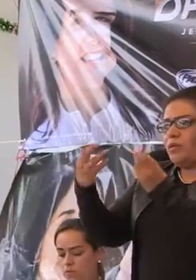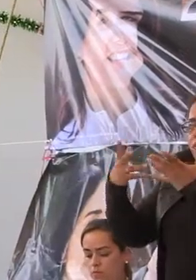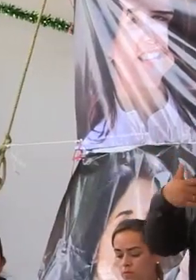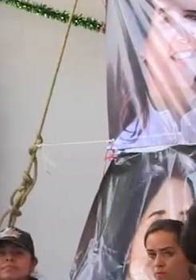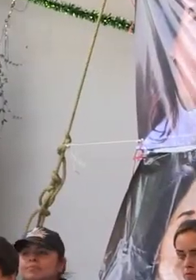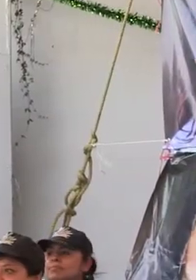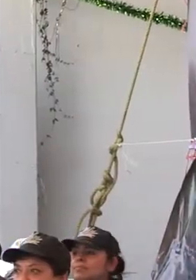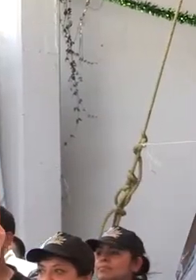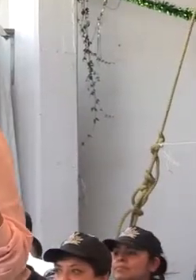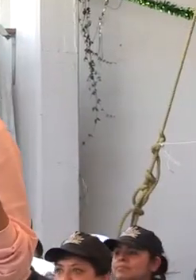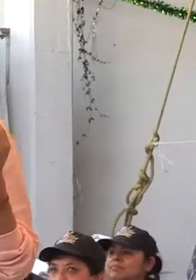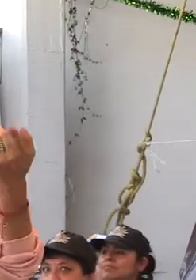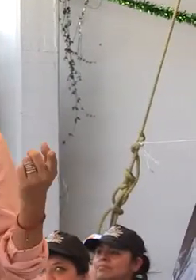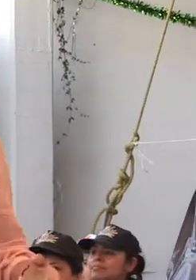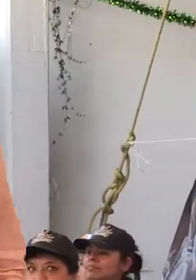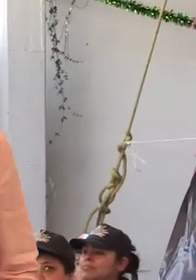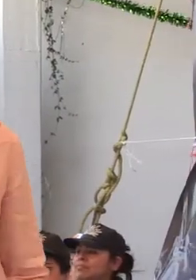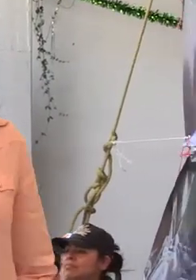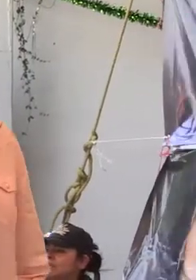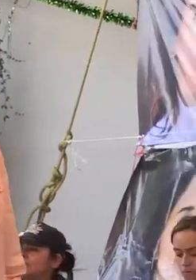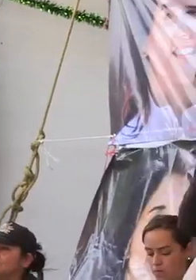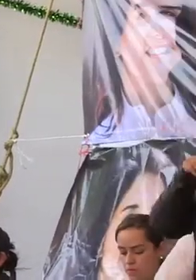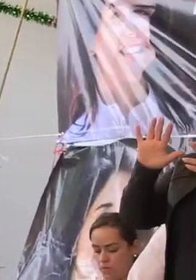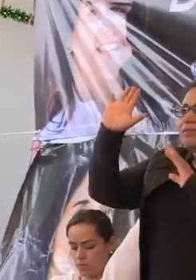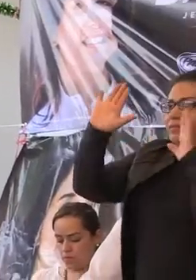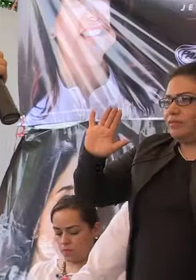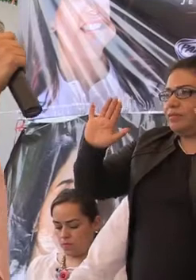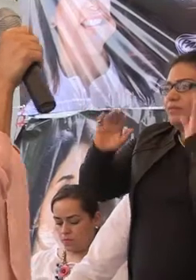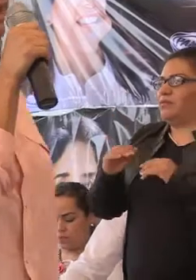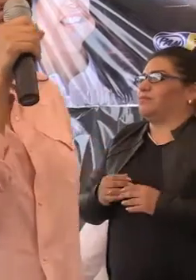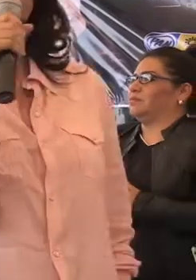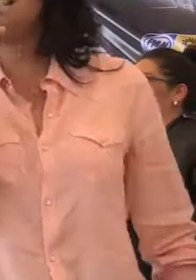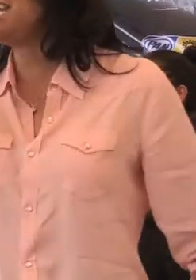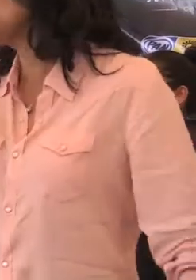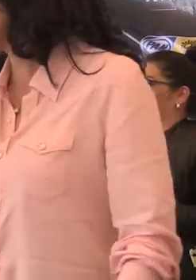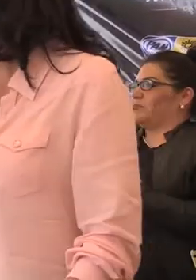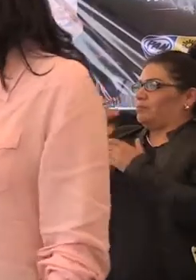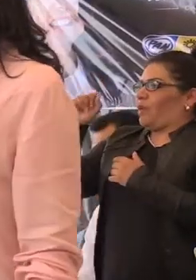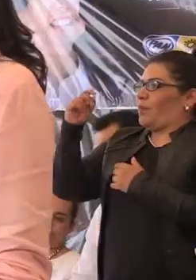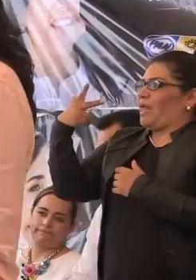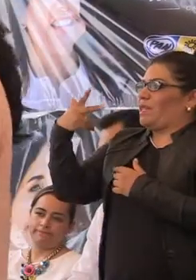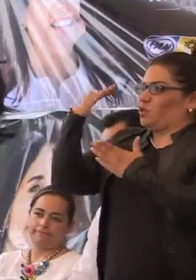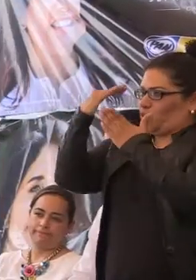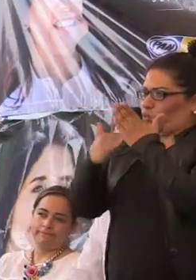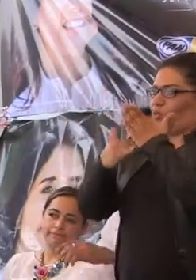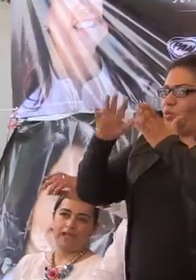que veo aquí, hoy veo a muchas y muchos jóvenes, a ver, levanten la mano los menores de 28 años.